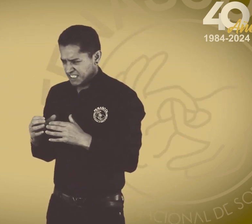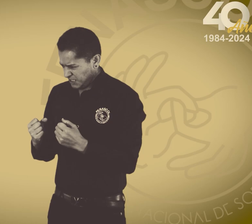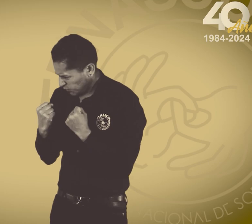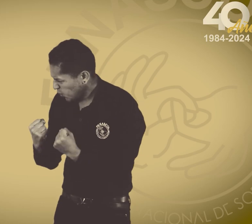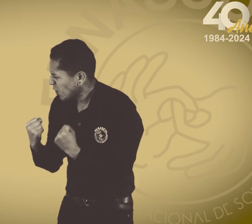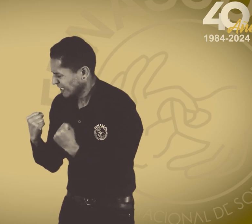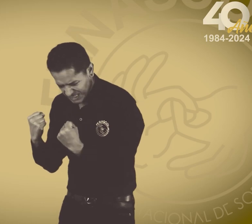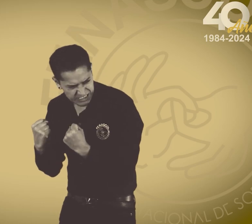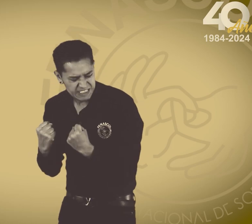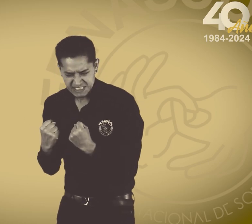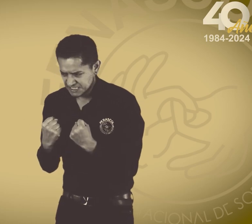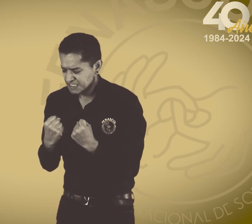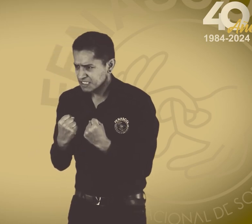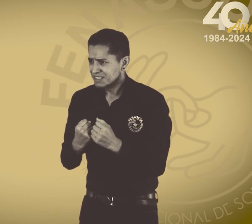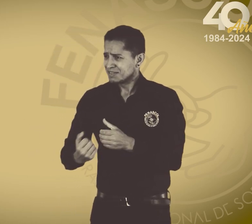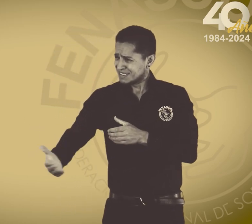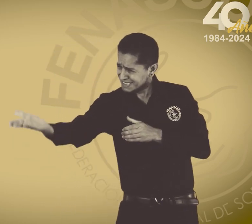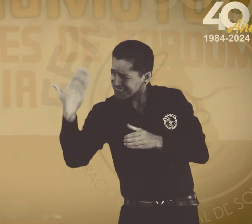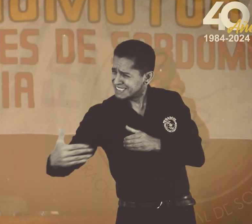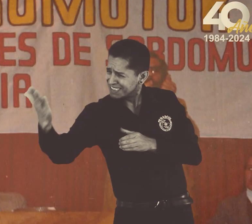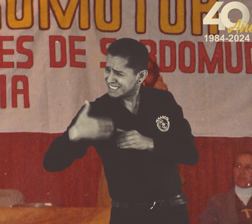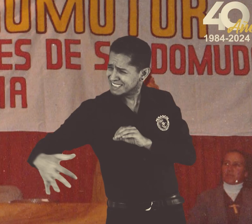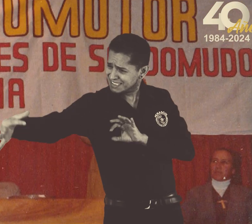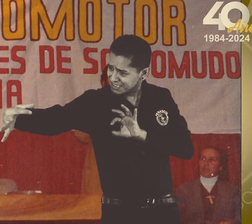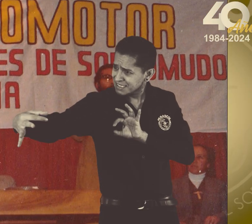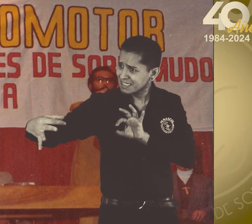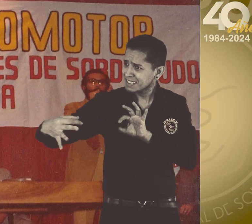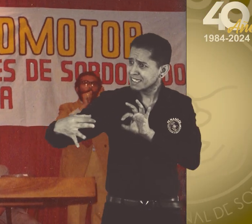Sordevoc, somos fuertes, vamos, unidos por la federación.